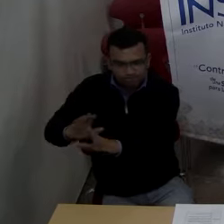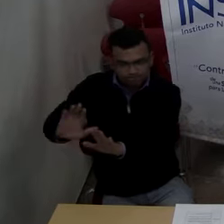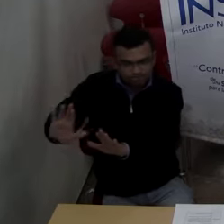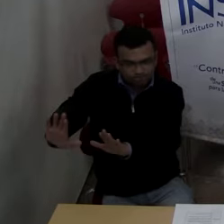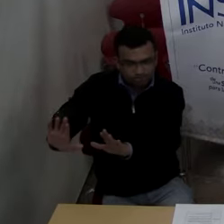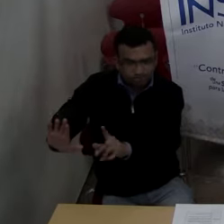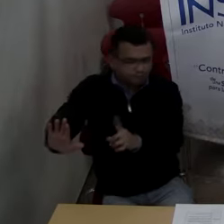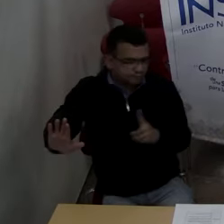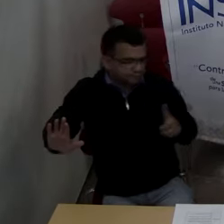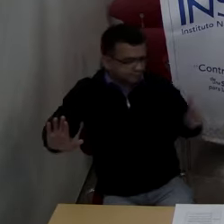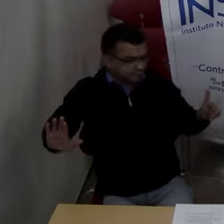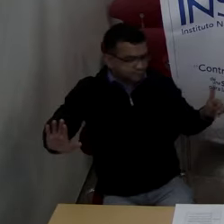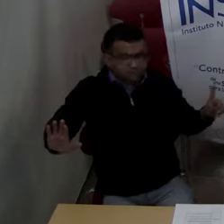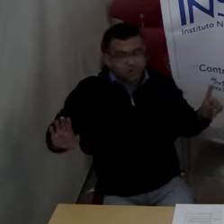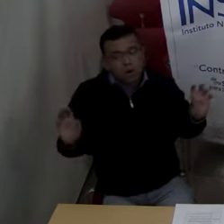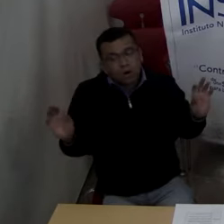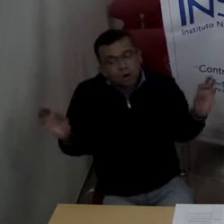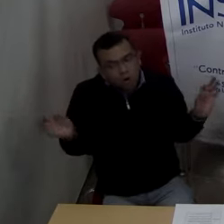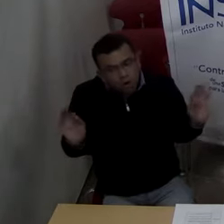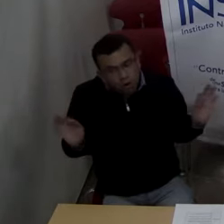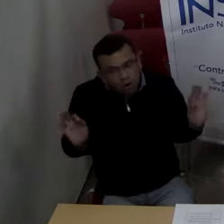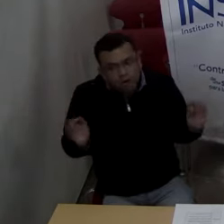Entonces hay que tomar las medidas,